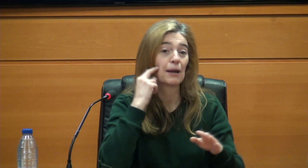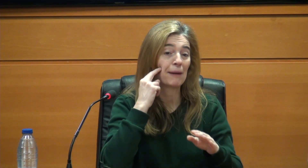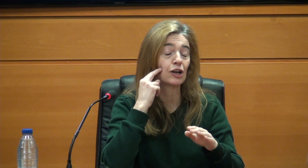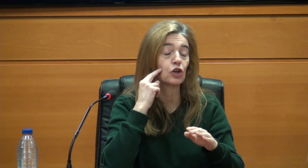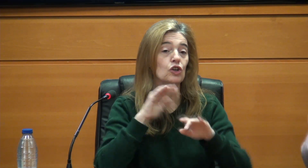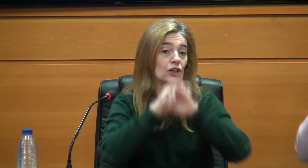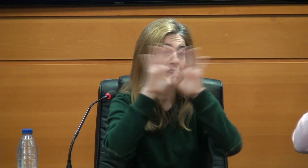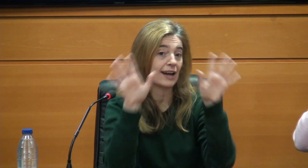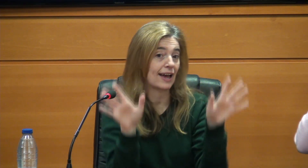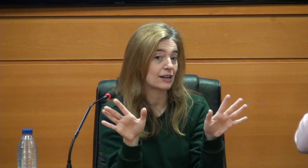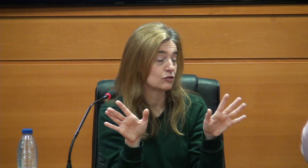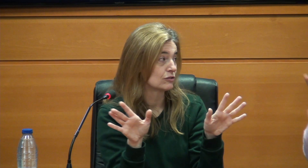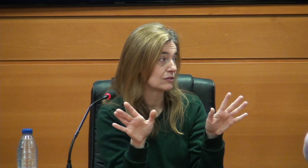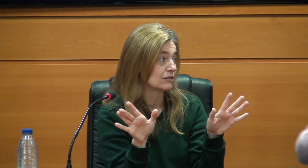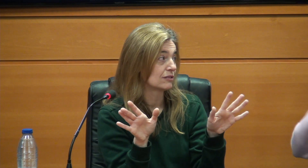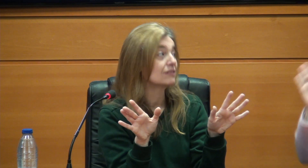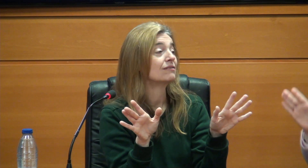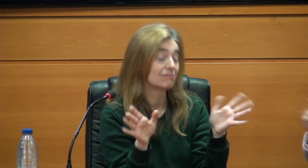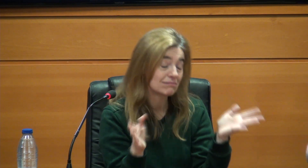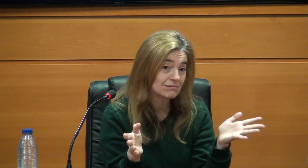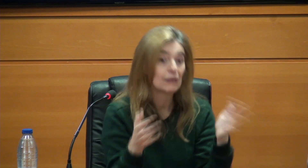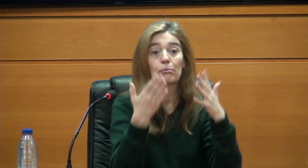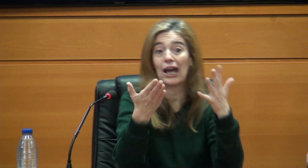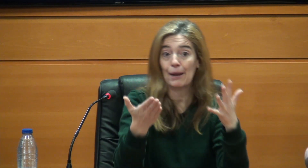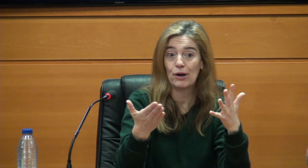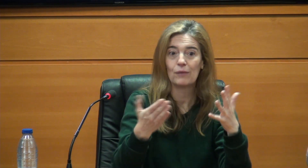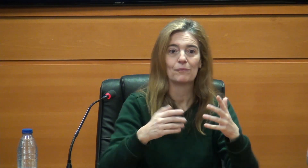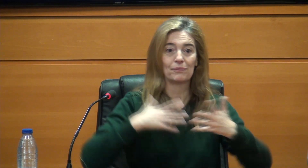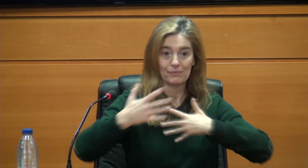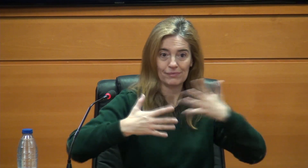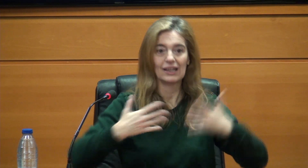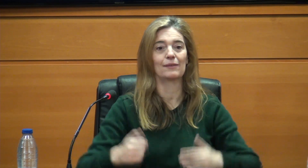también se puede decir marrón claro veis